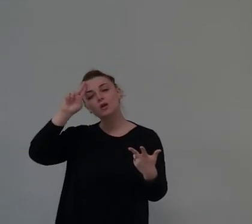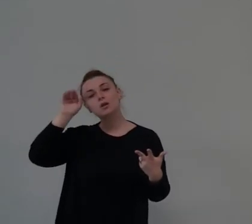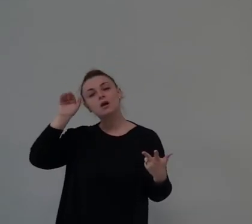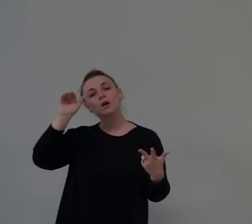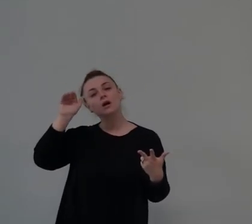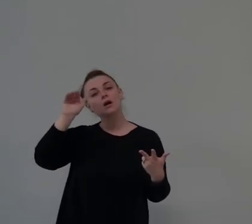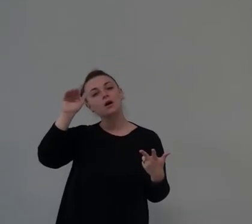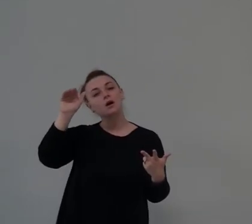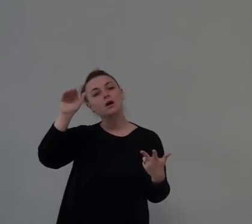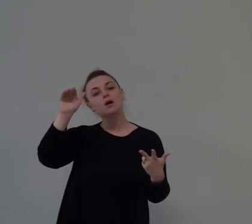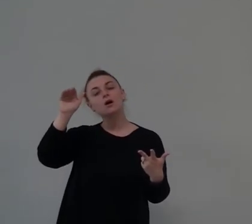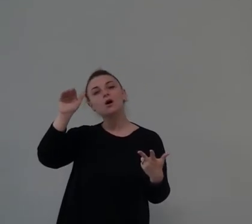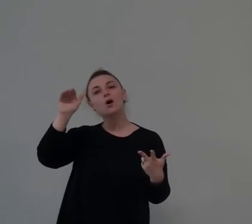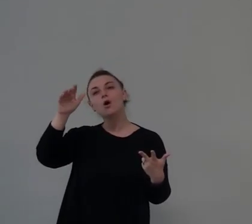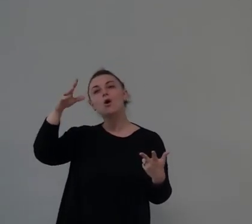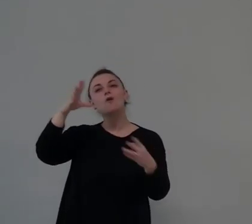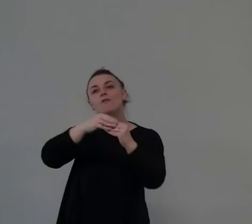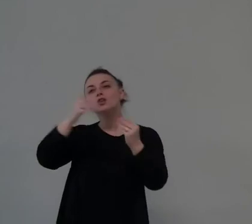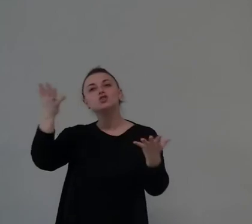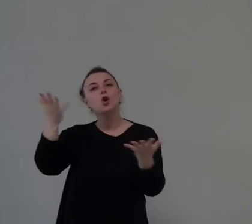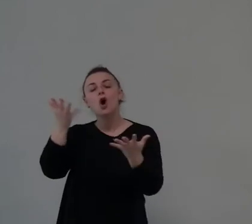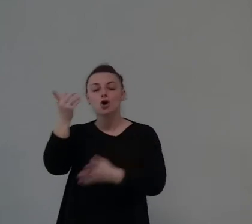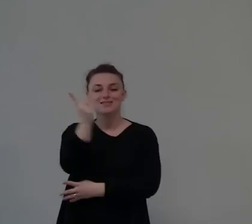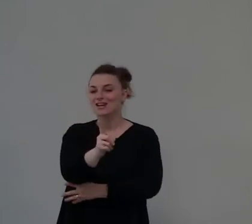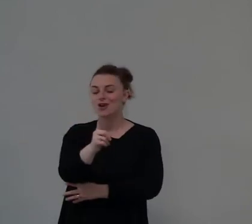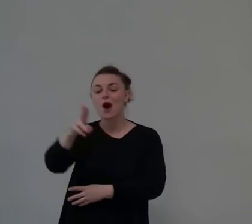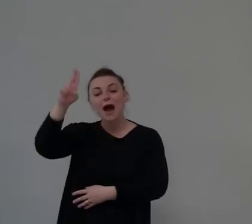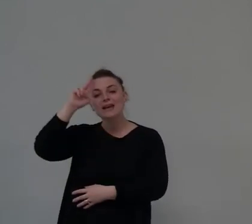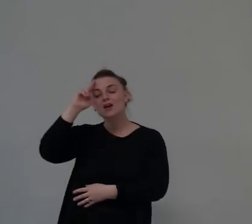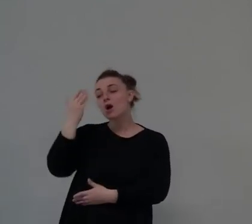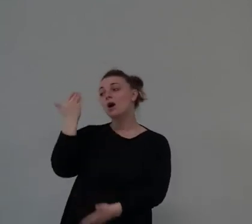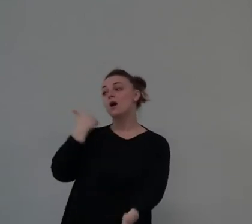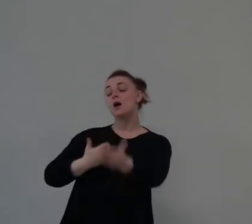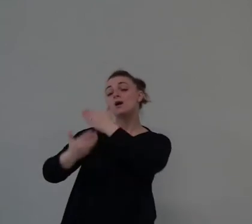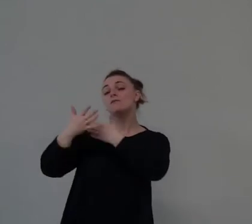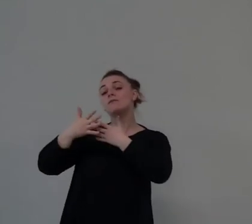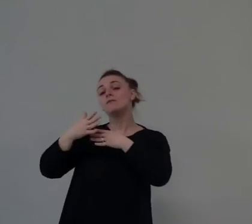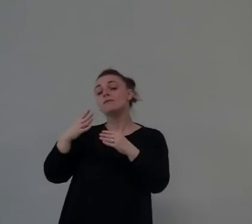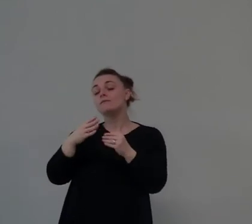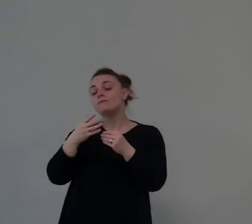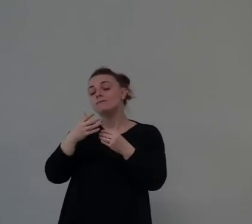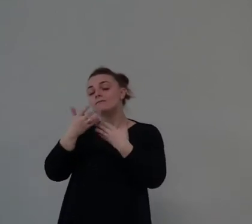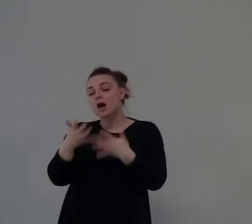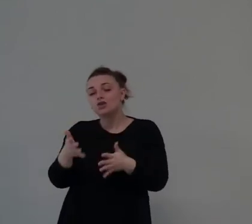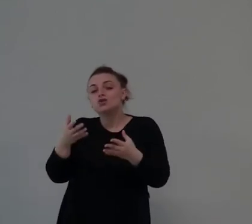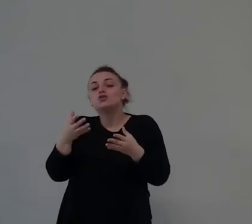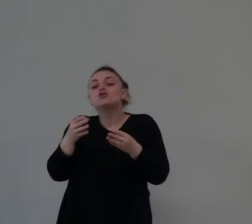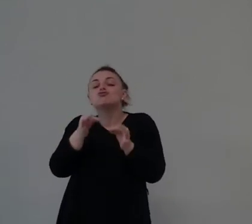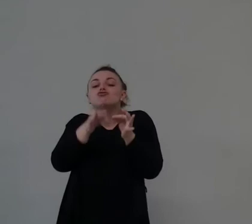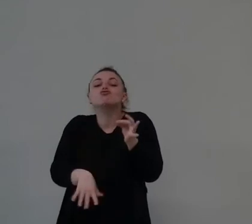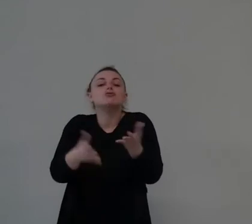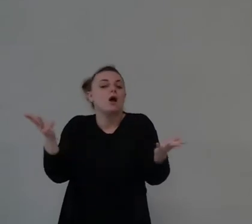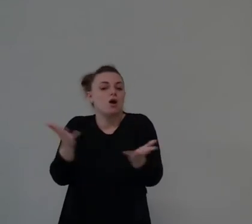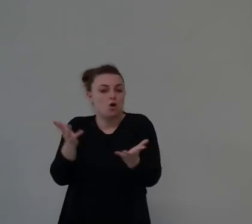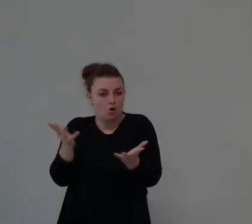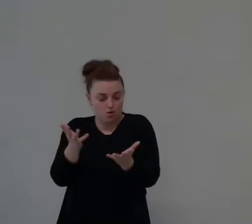te, ma quello che io ho già fatto per te. Vivi nella mia parola, studiala,